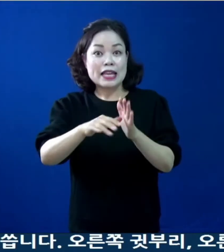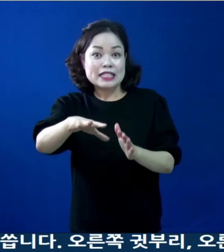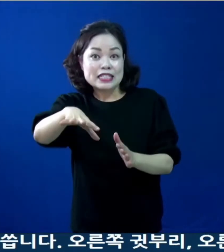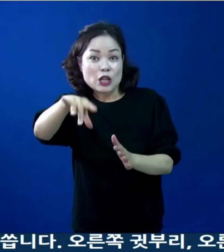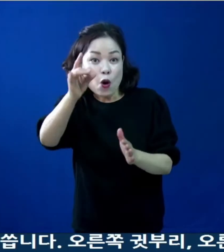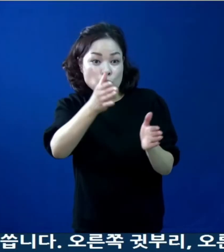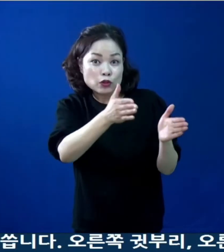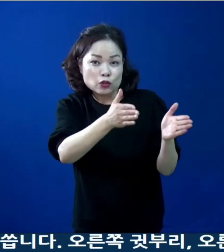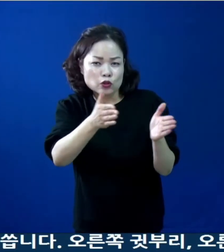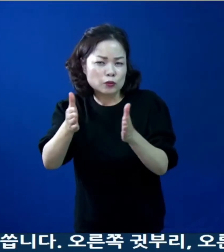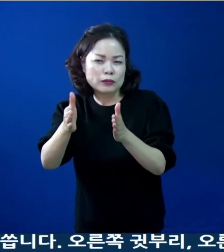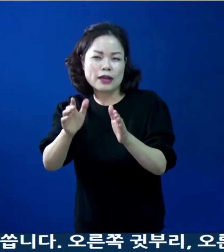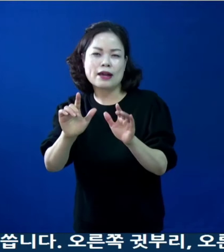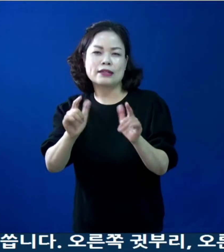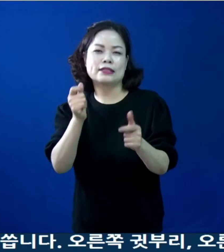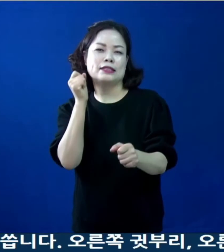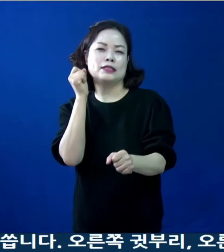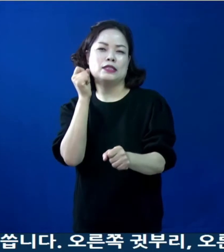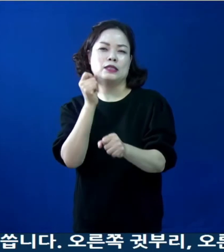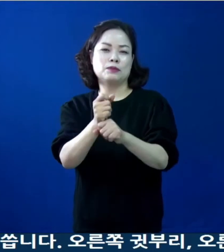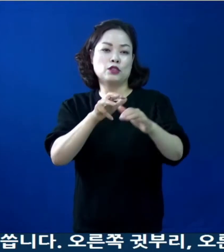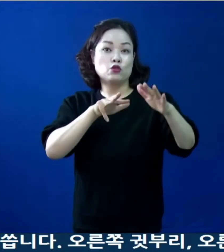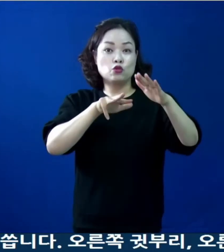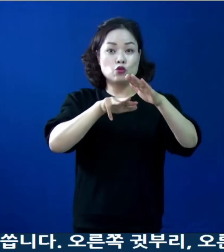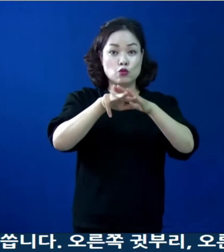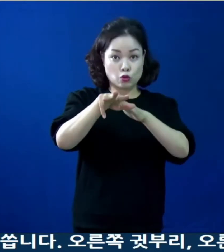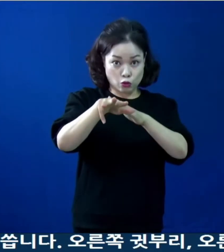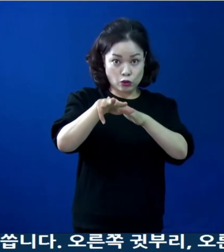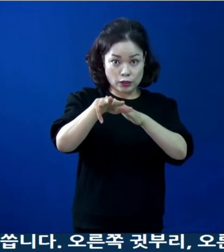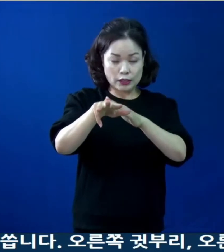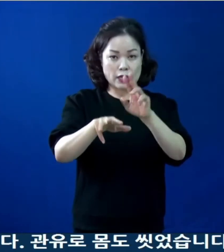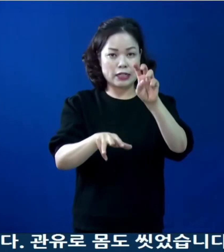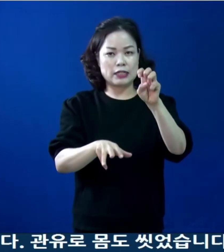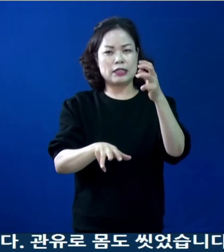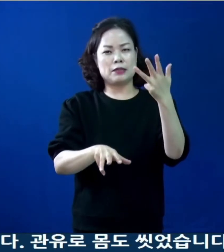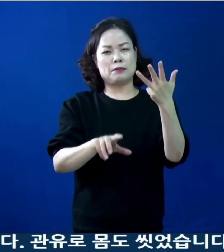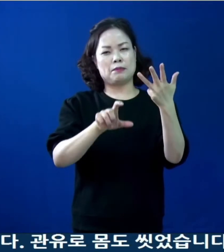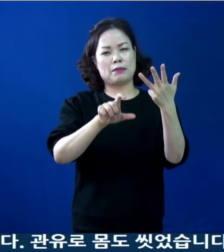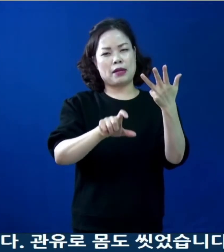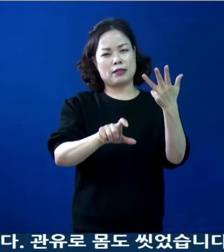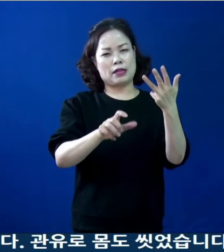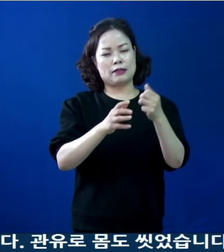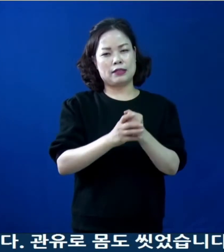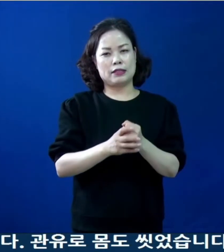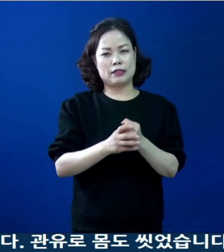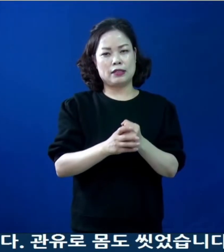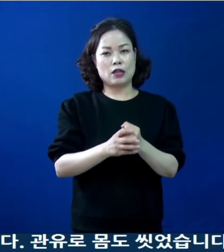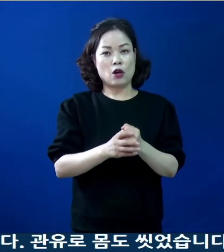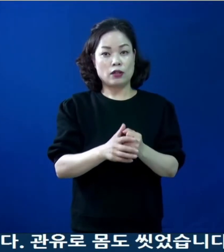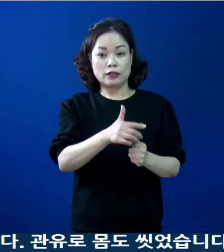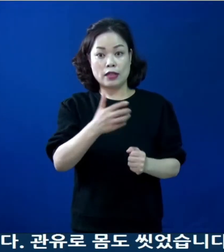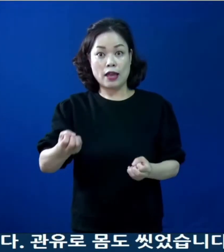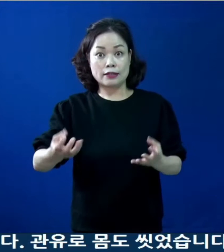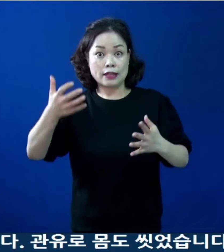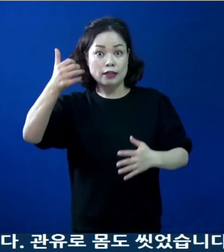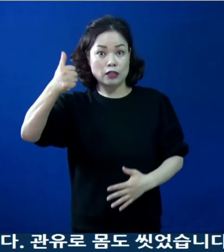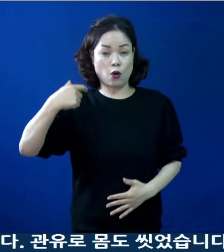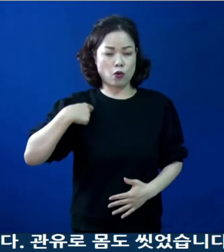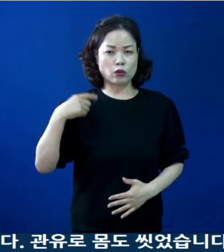처음으로 준비된 것이 아니고 이미 출애굽기 28장에 보면 대제사장의 옷을